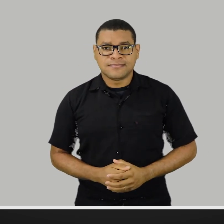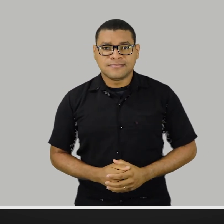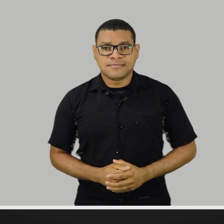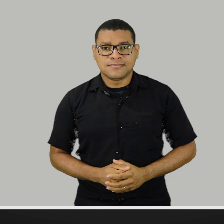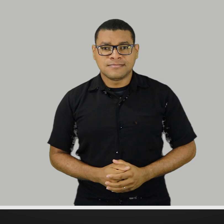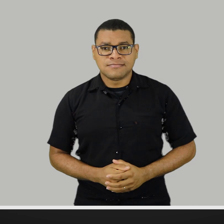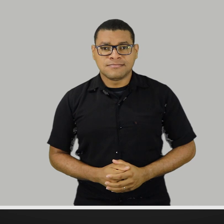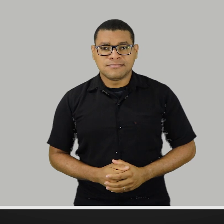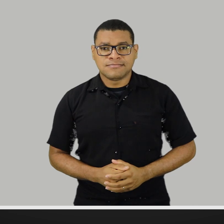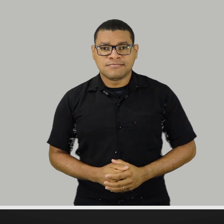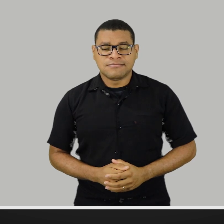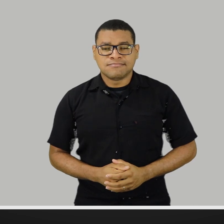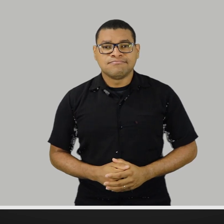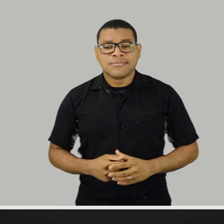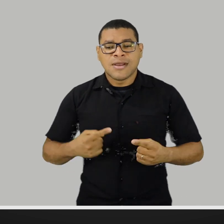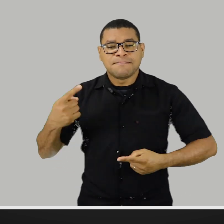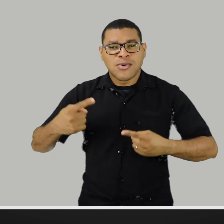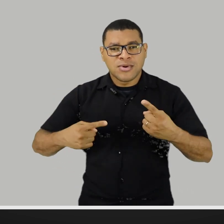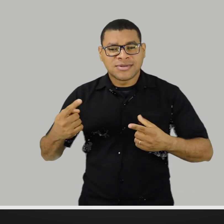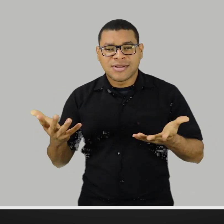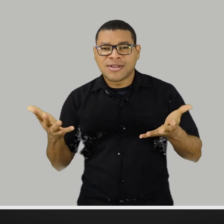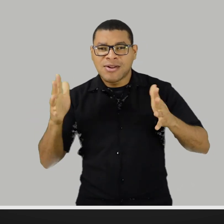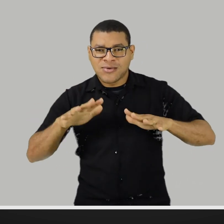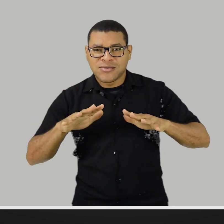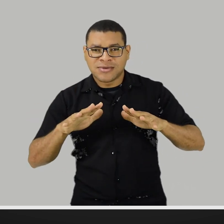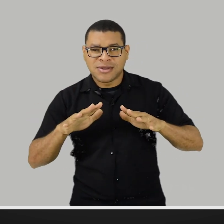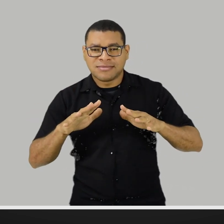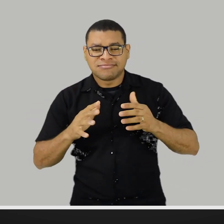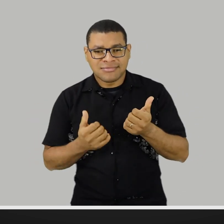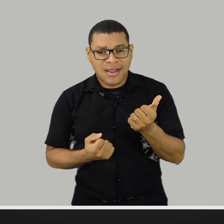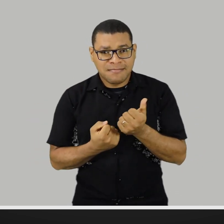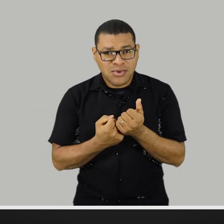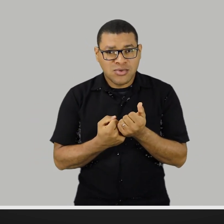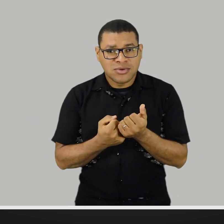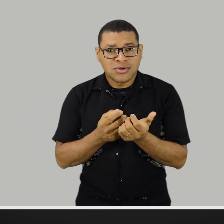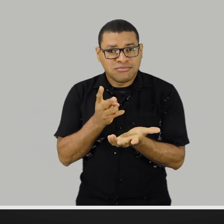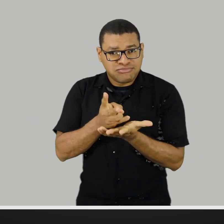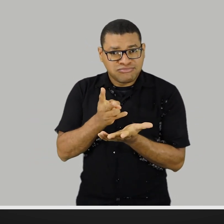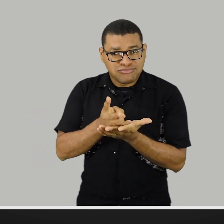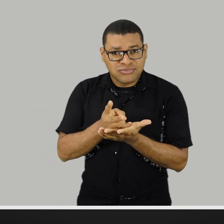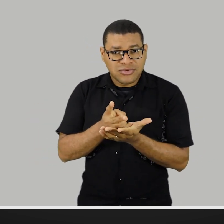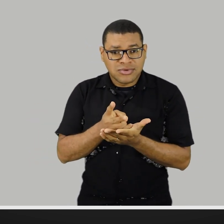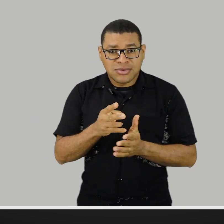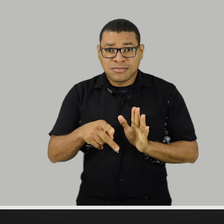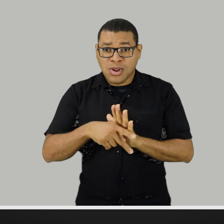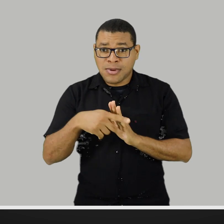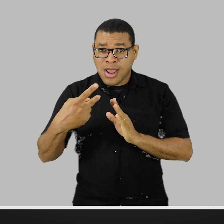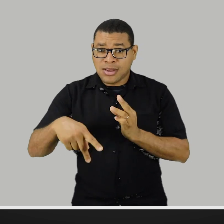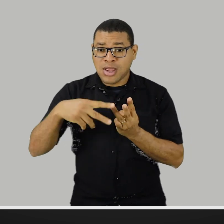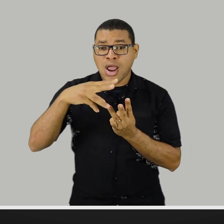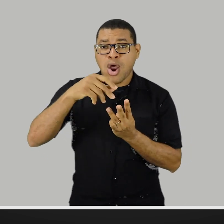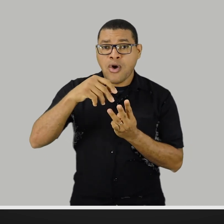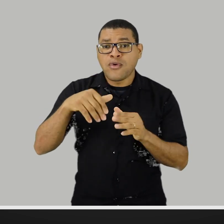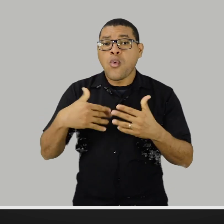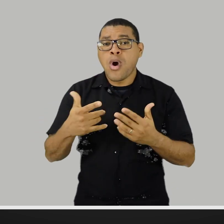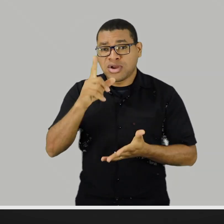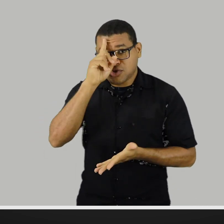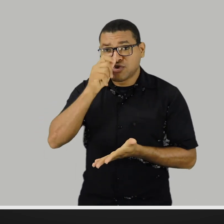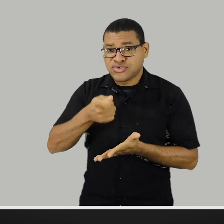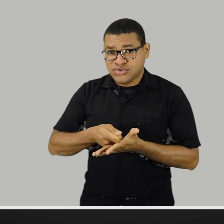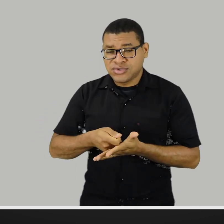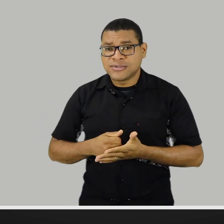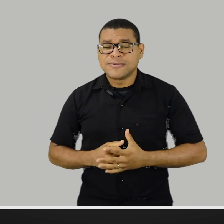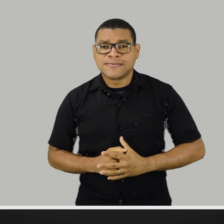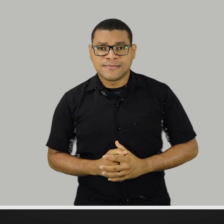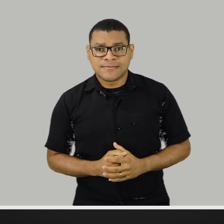1.12.2 as políticas de ações afirmativas adotadas bem como a definição de sua abrangência no âmbito da